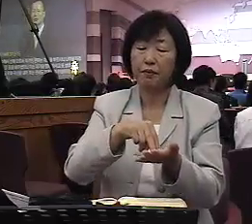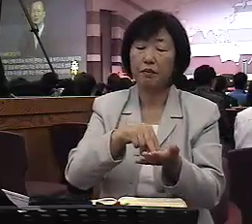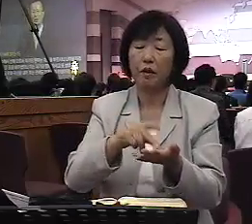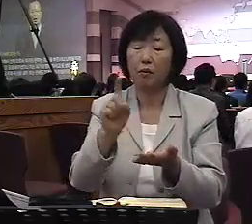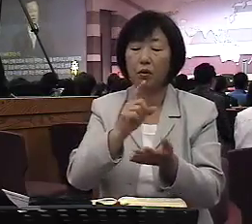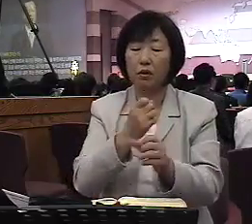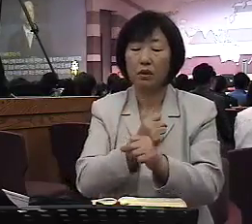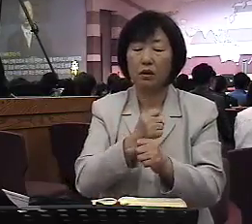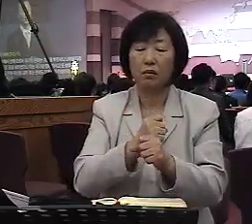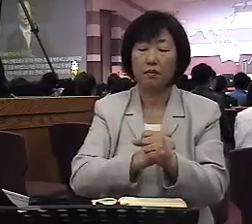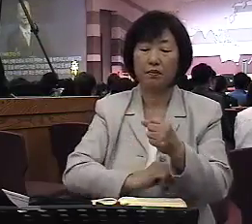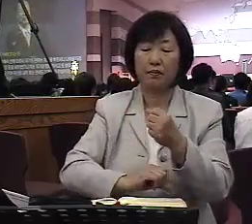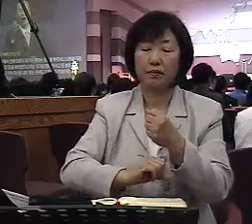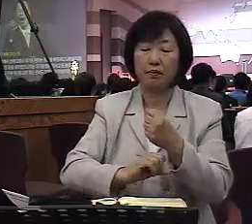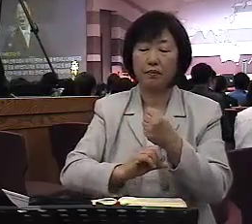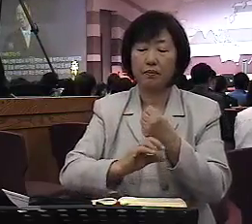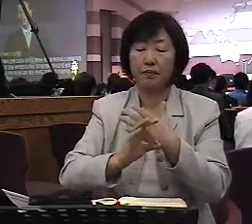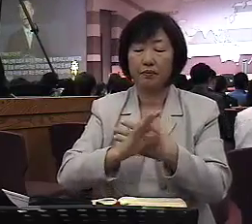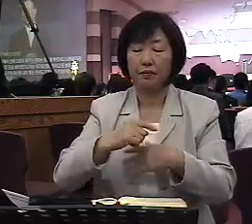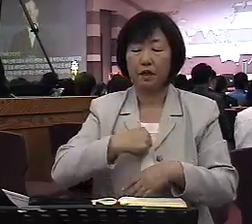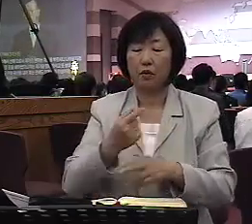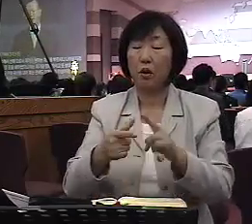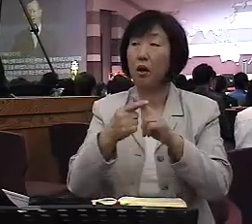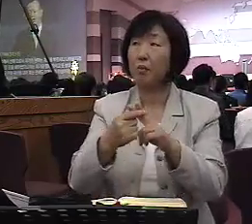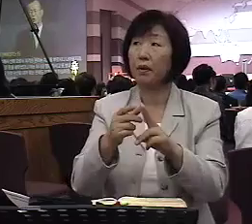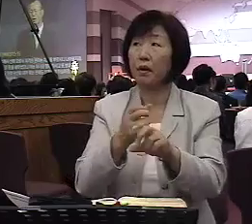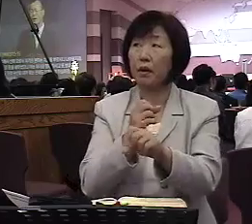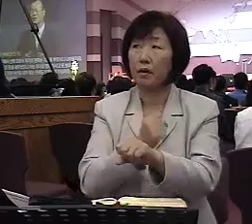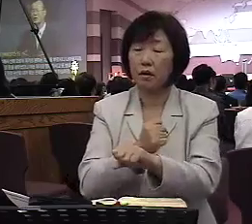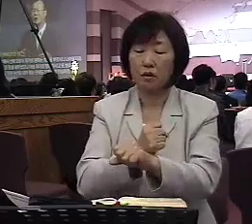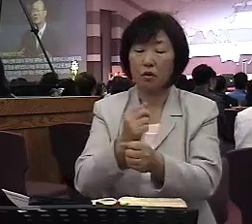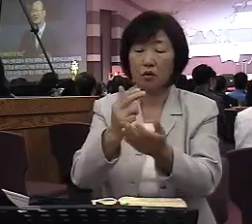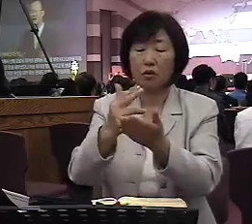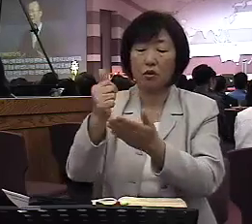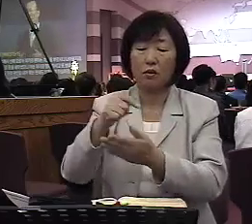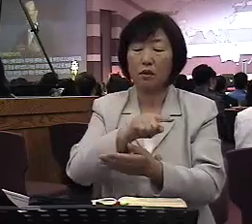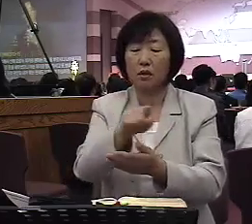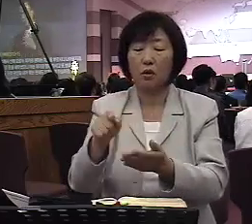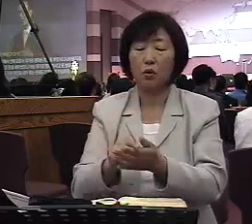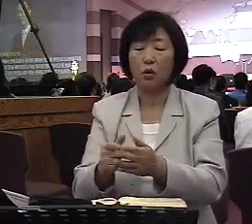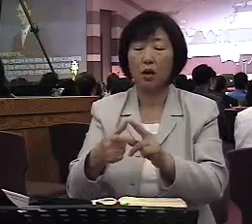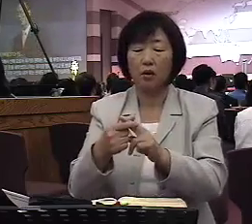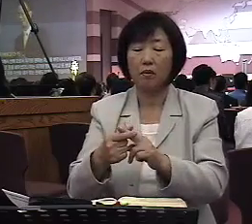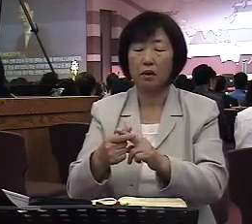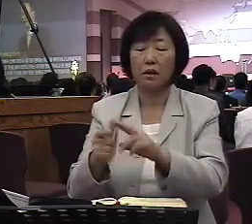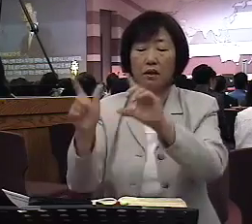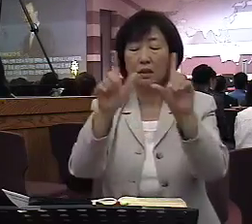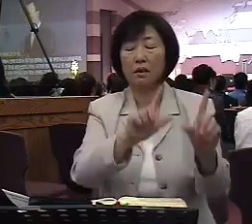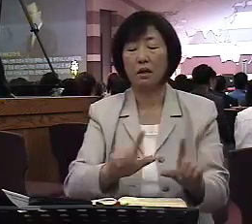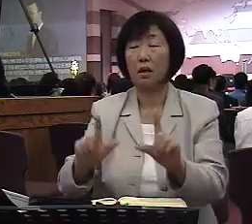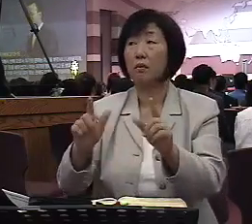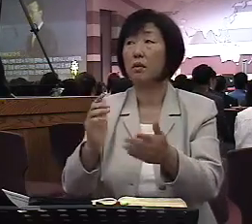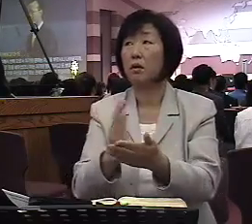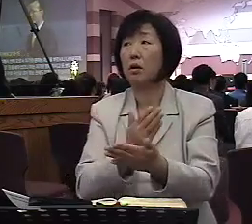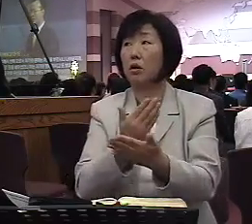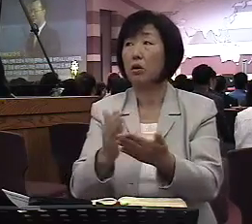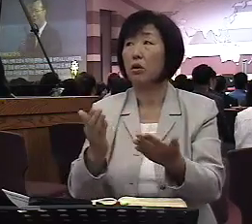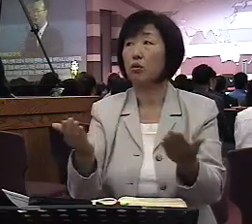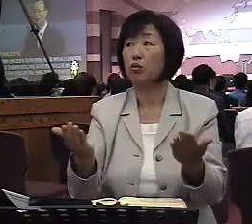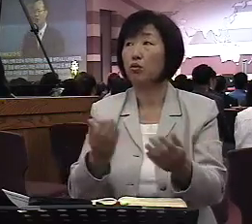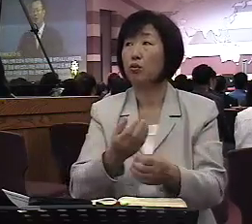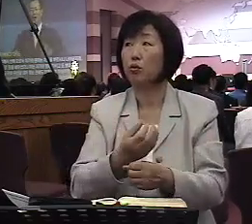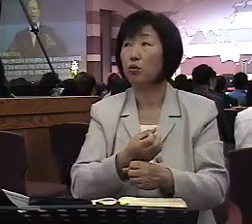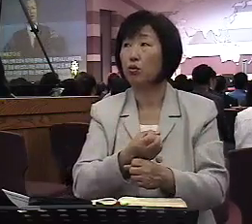무엇을 하셨습니까? 여기 보니까 자기와 함께 하시고 주님이 그들과 함께 삶을 나누셨다는 것입니다. 같이 사시며